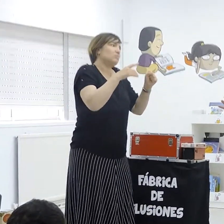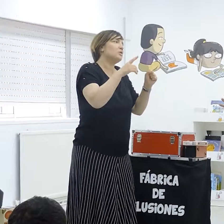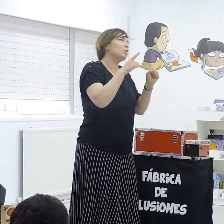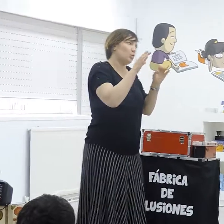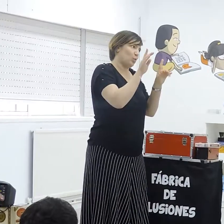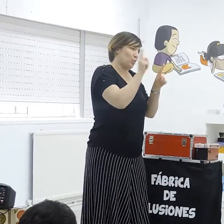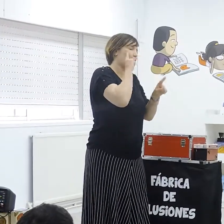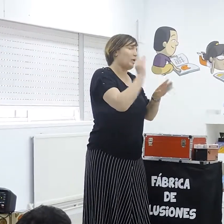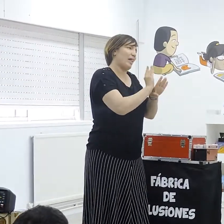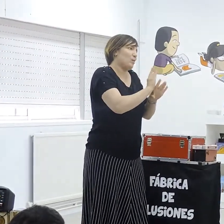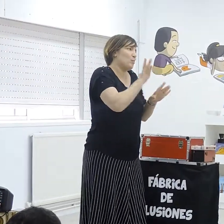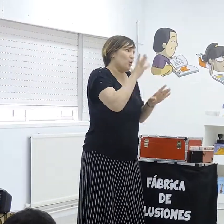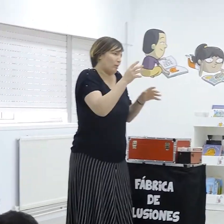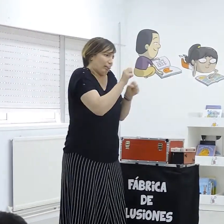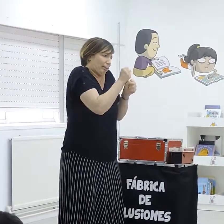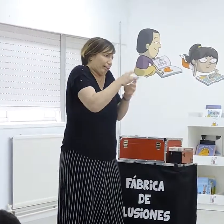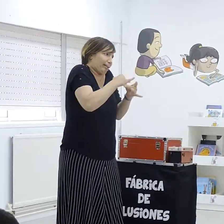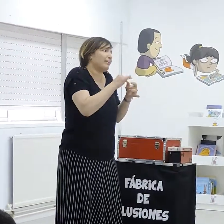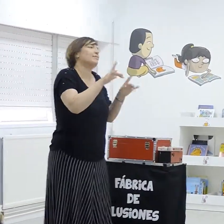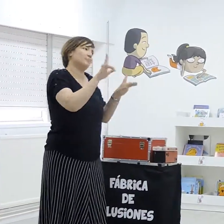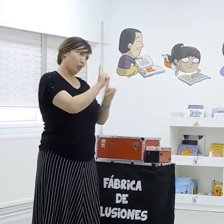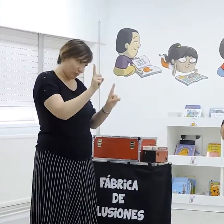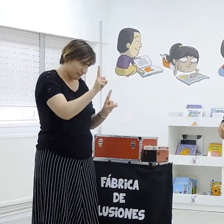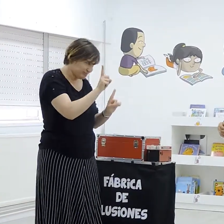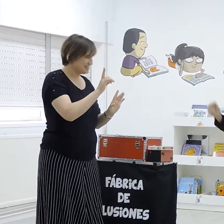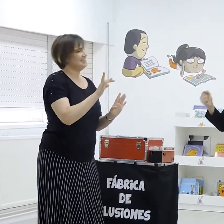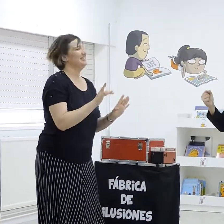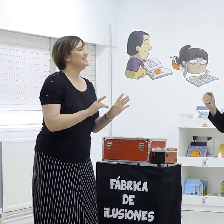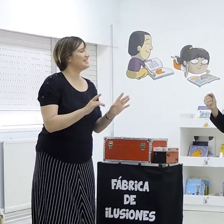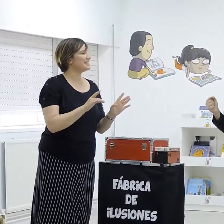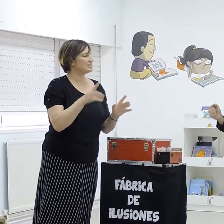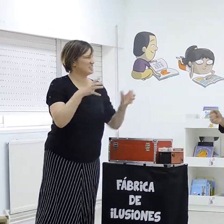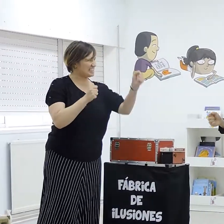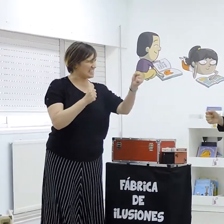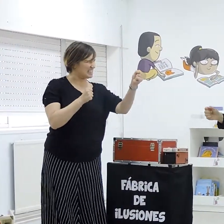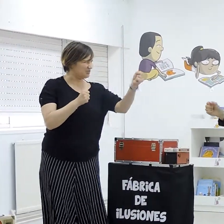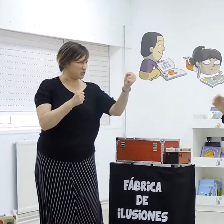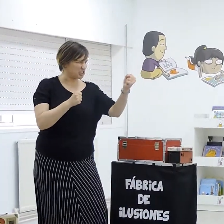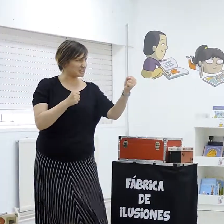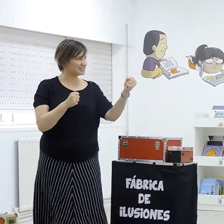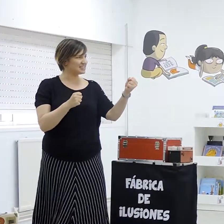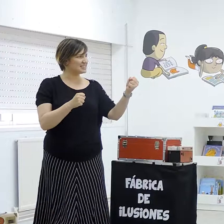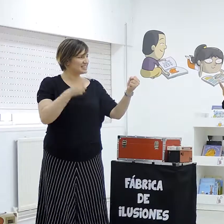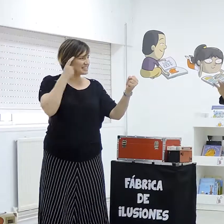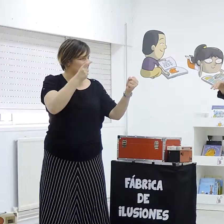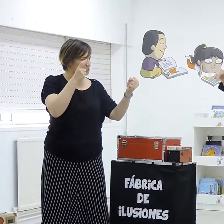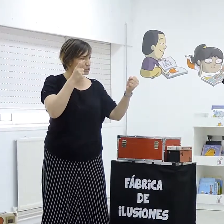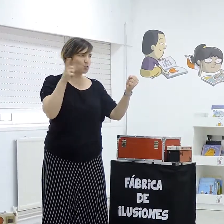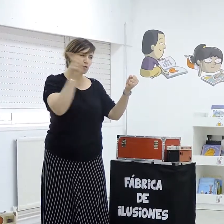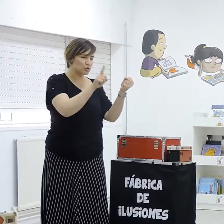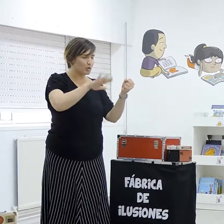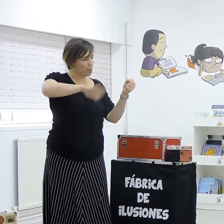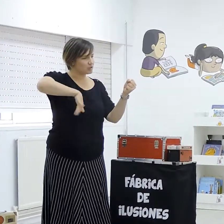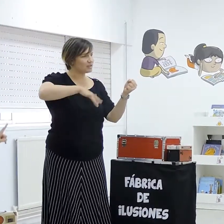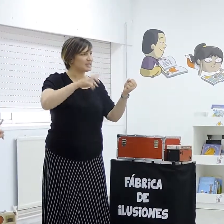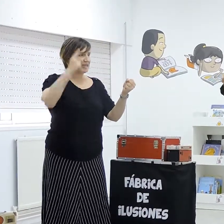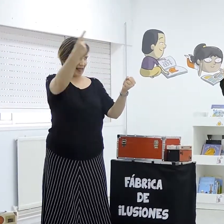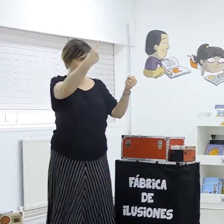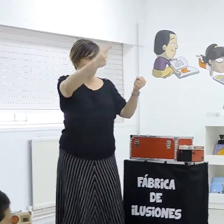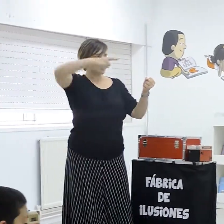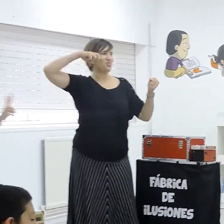una braga, ¿no? Pero y lo necesito para el siguiente espectáculo. Voy a apretarlo fuerte. Venga, va, último intento. Contamos. 1,